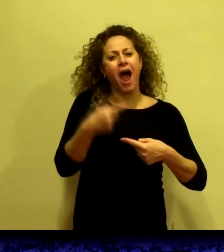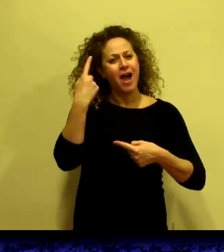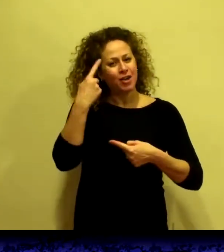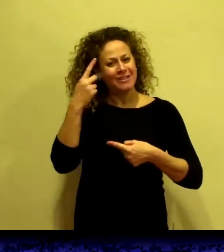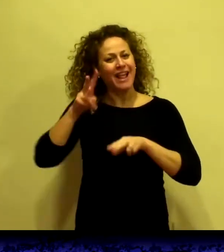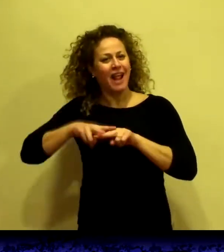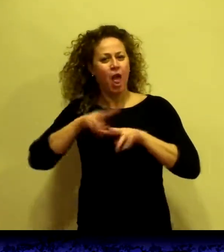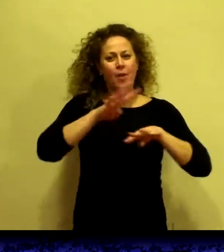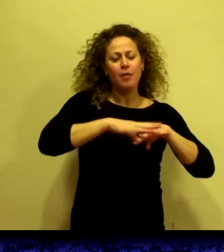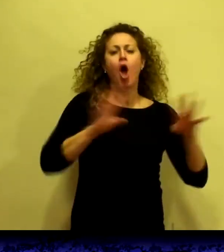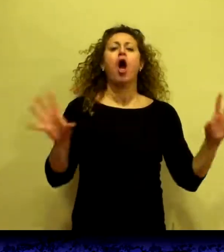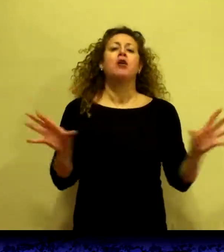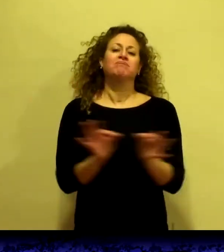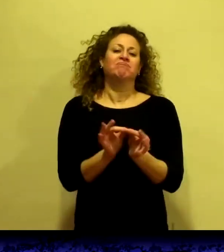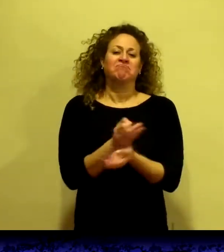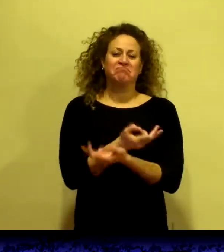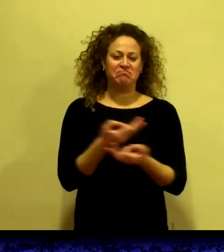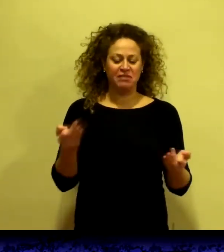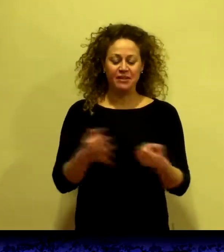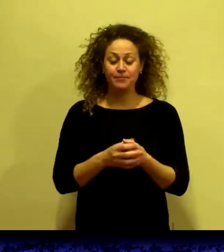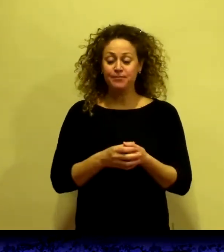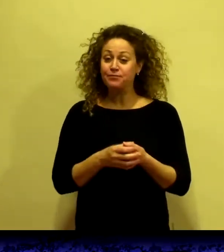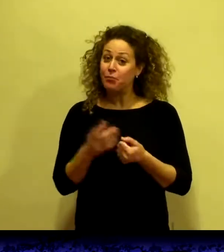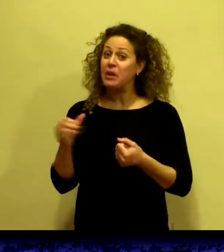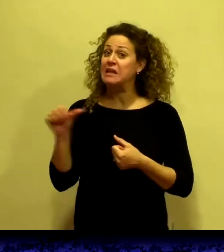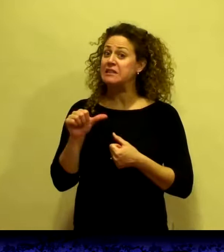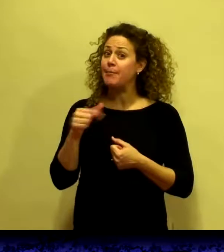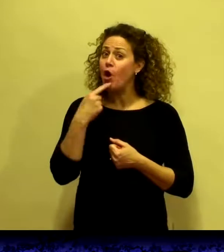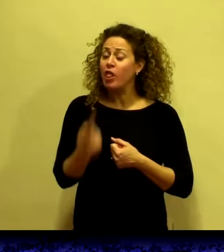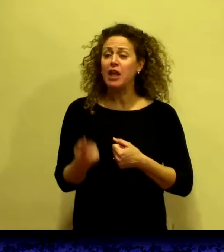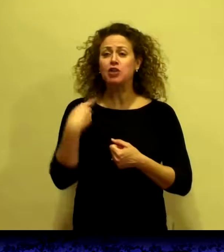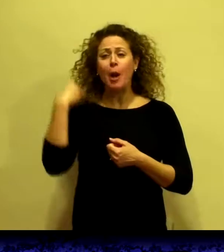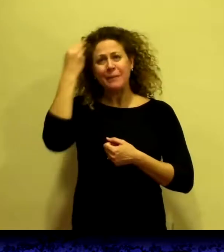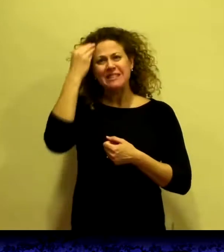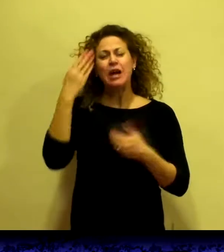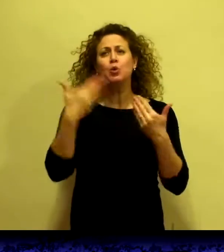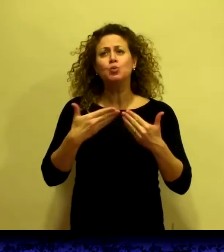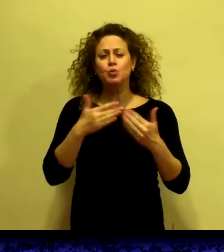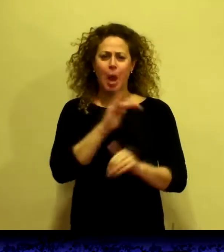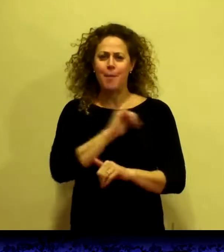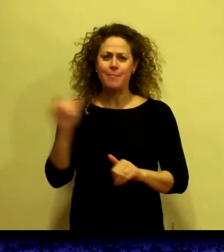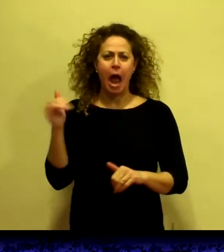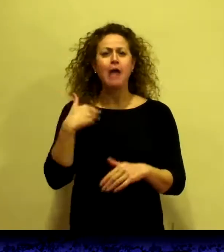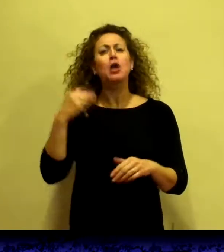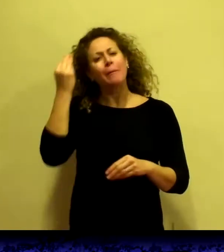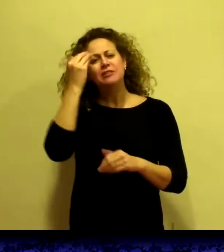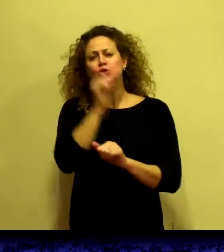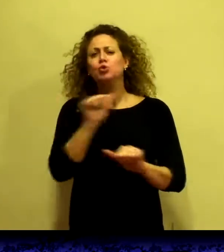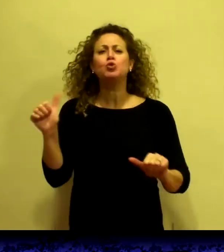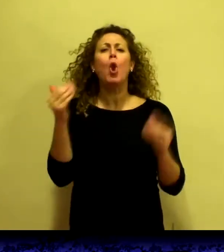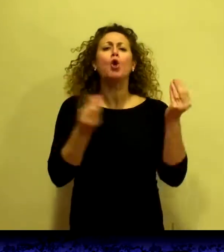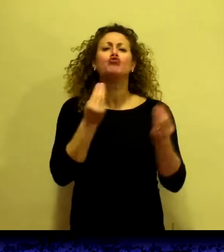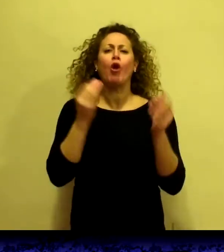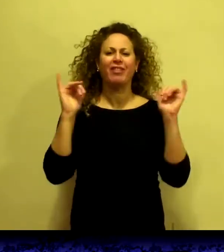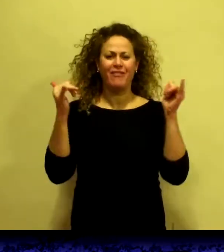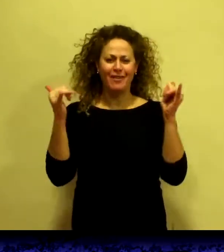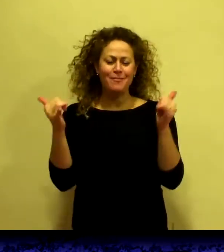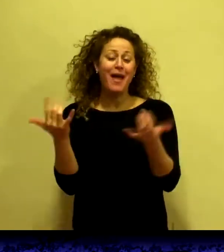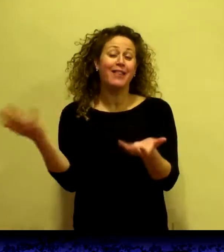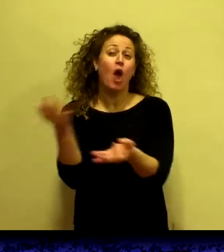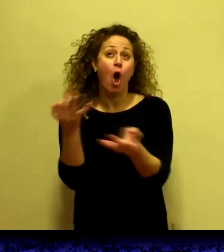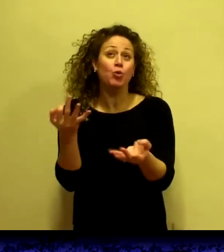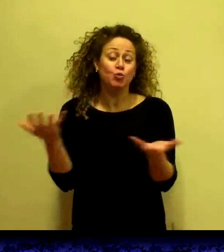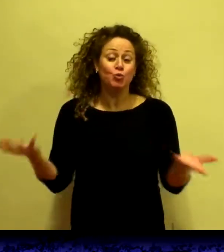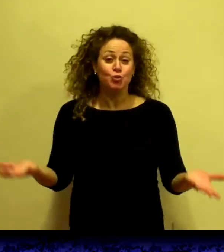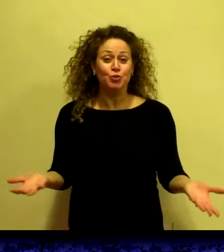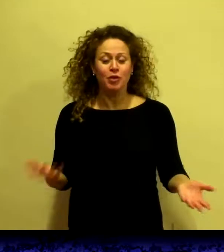Sì. Io sono uno che non ha mai pensato allo studio, ho pensato sempre soltanto al divertimento. Al gioco. Beh, ci sta. Al divertimento. Poi